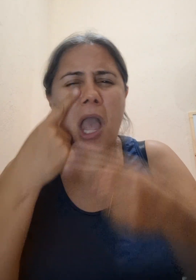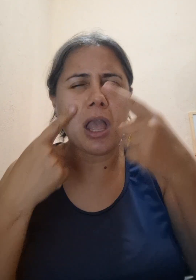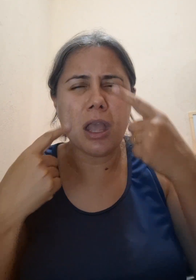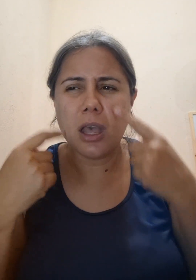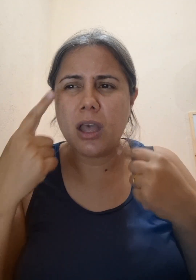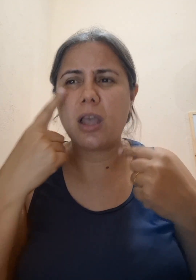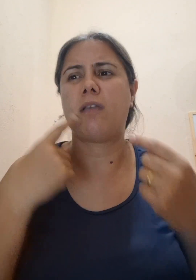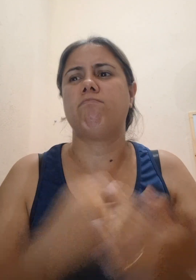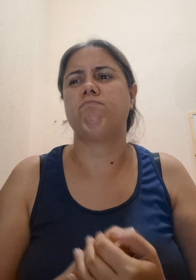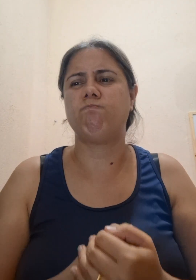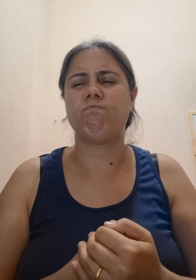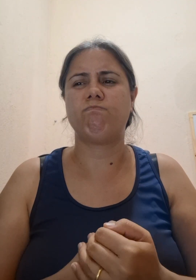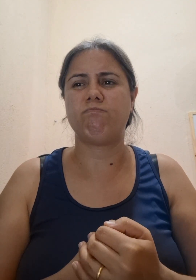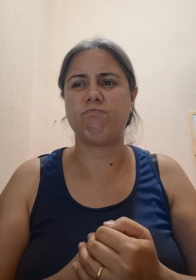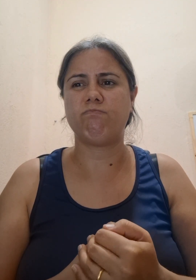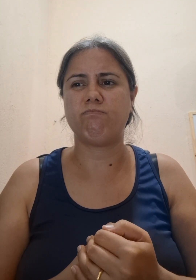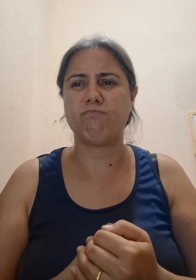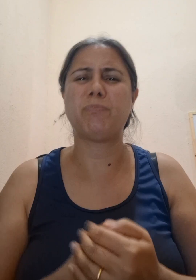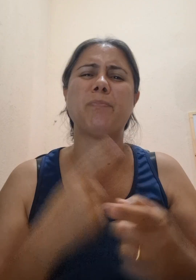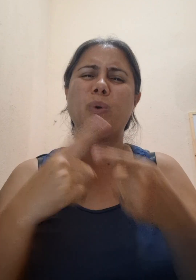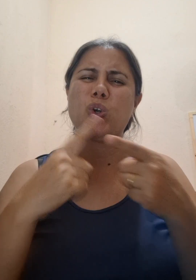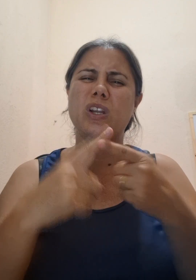precisa lamentar, se entristecer.